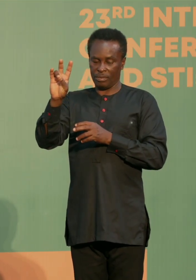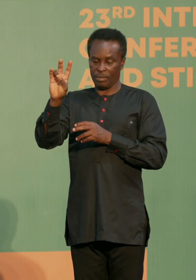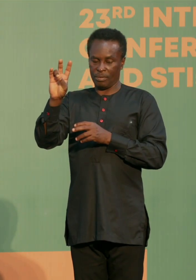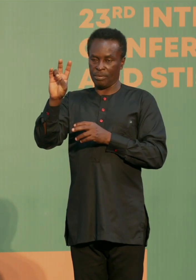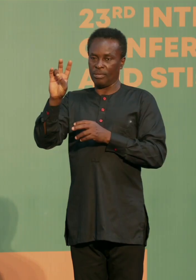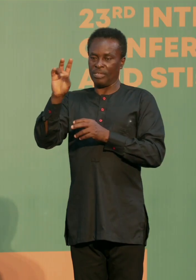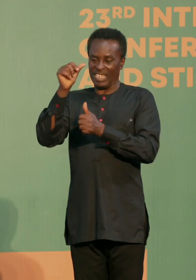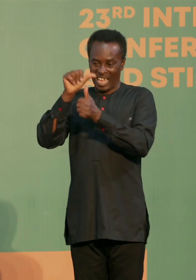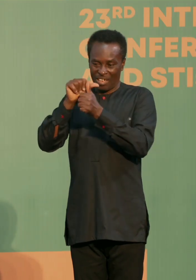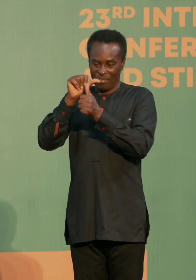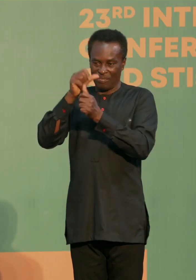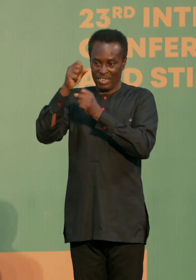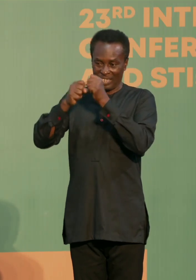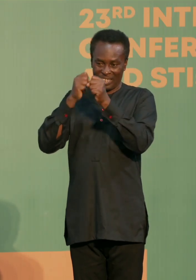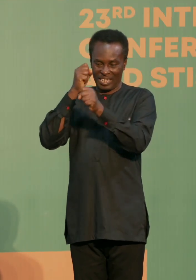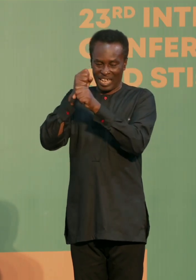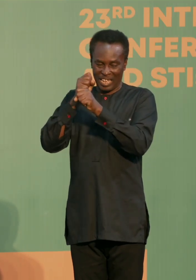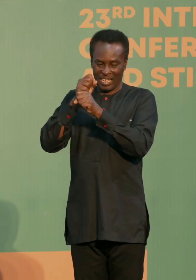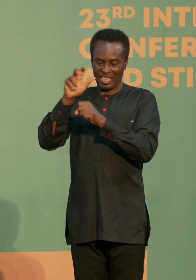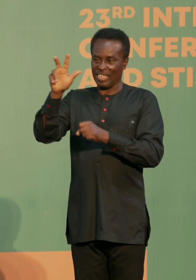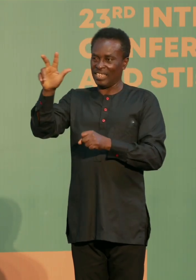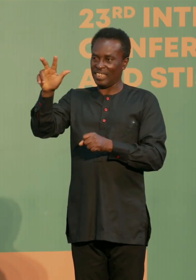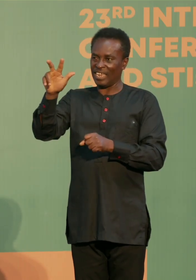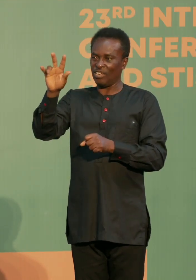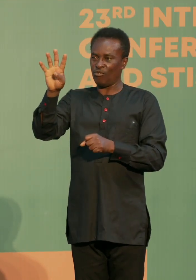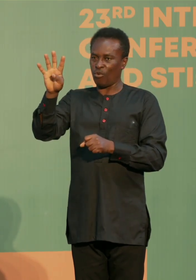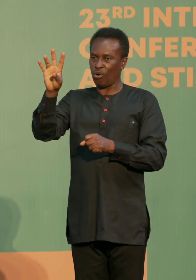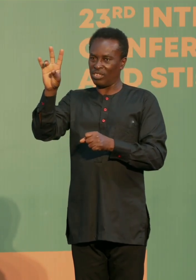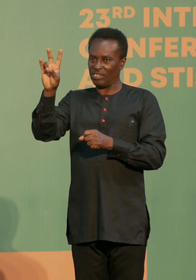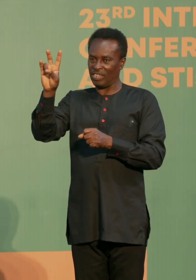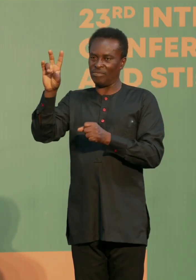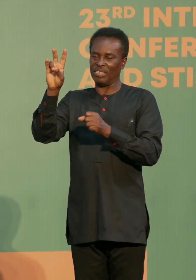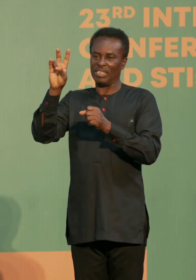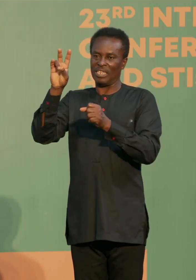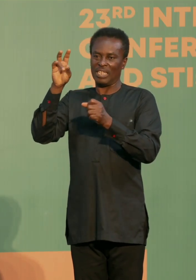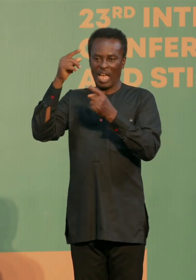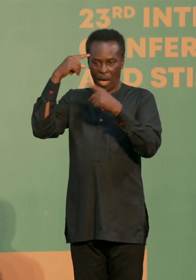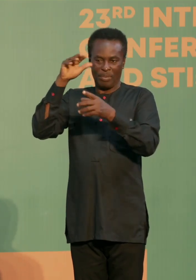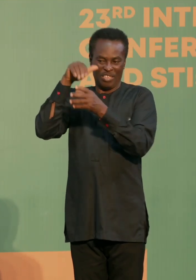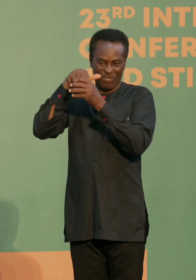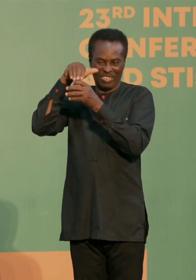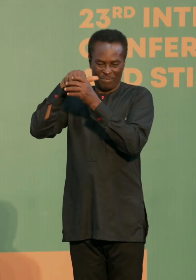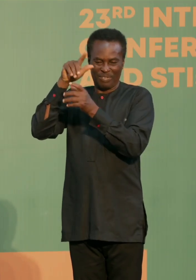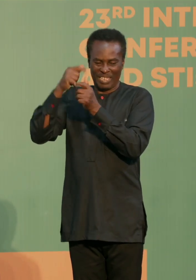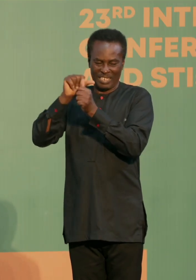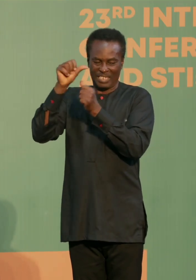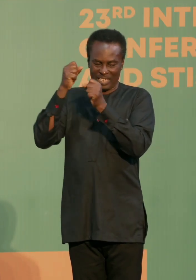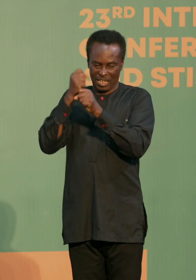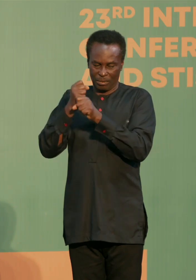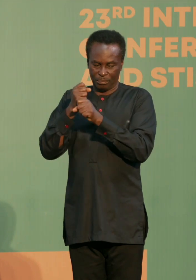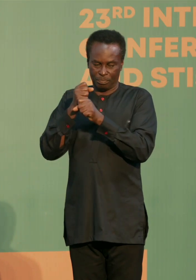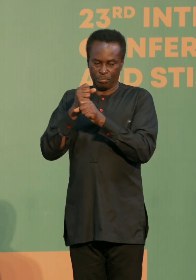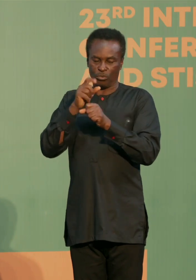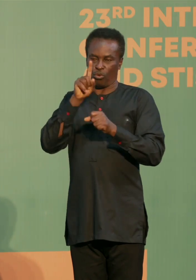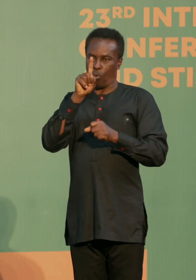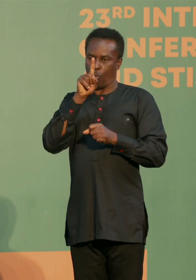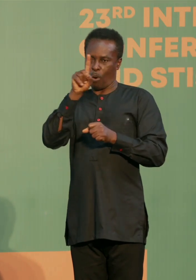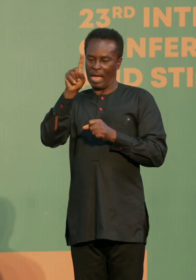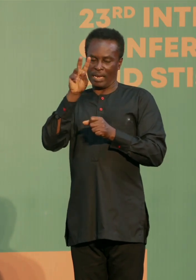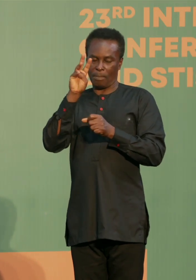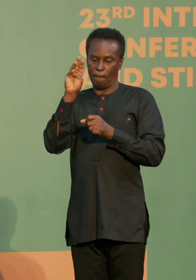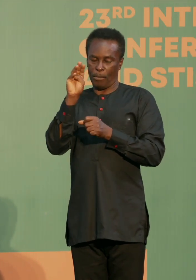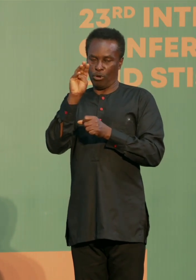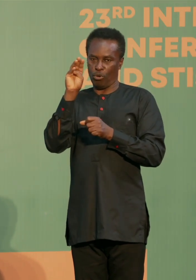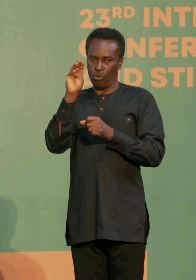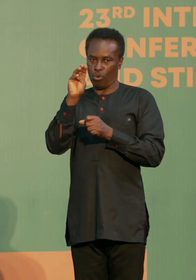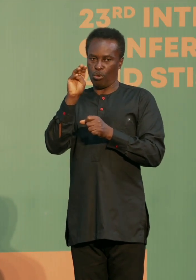y a au moins 1 million de personnes qui contactent les IST à chlamydia, Neisseria, trichomonas et